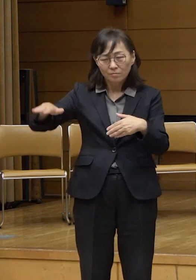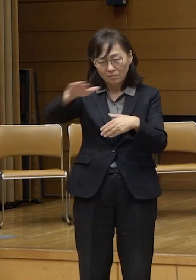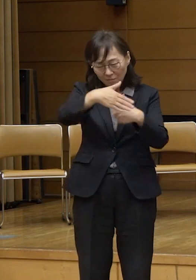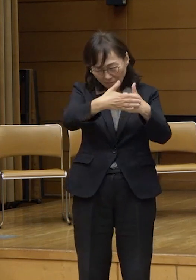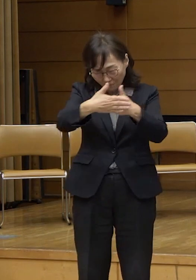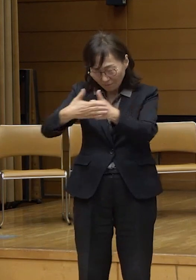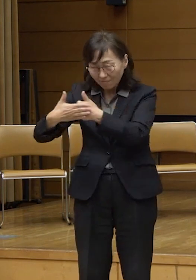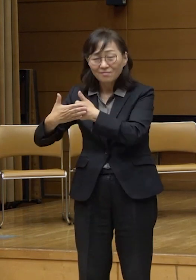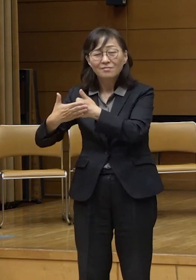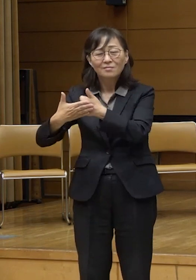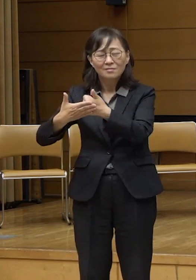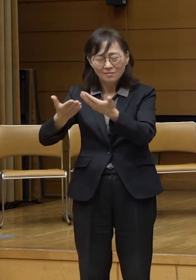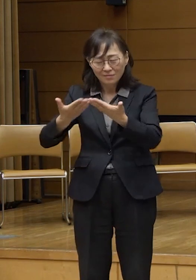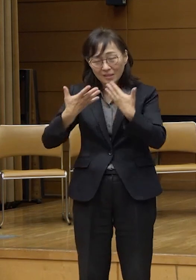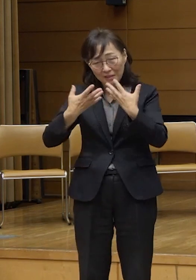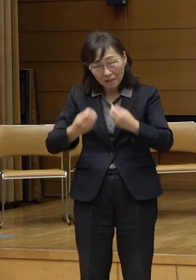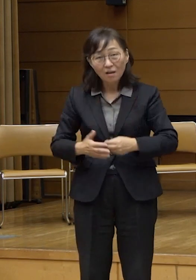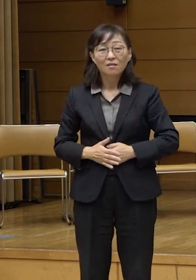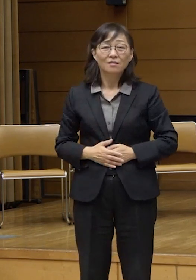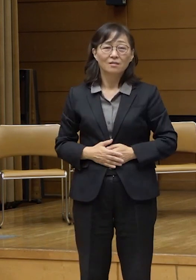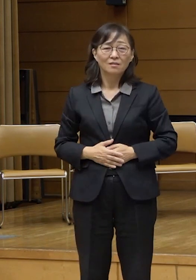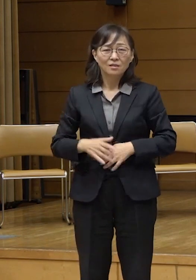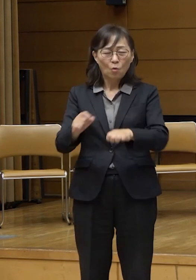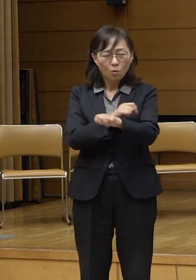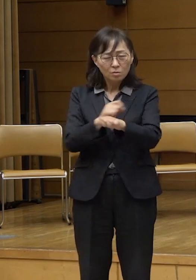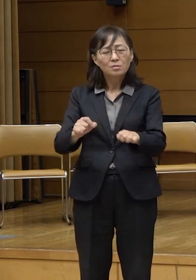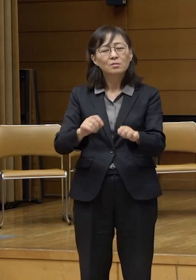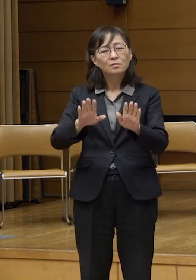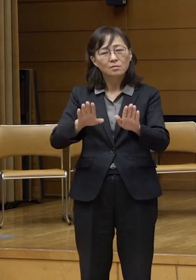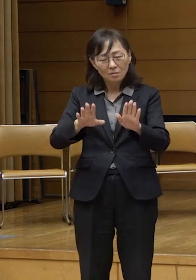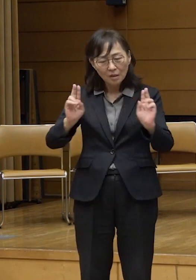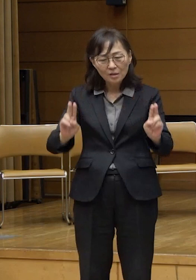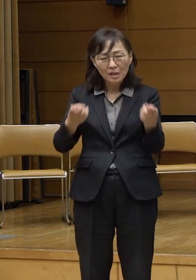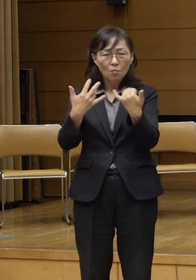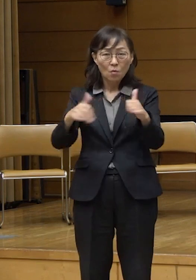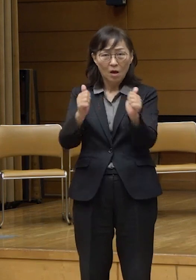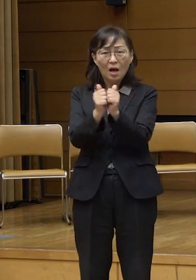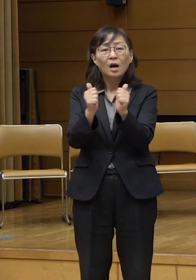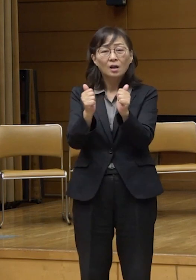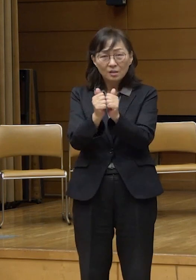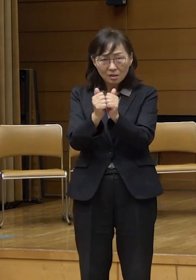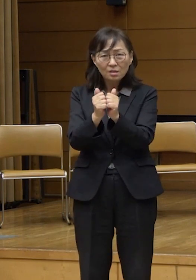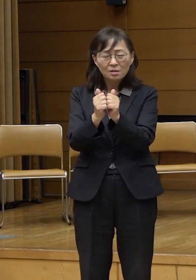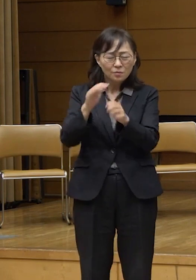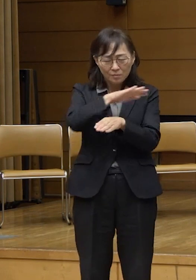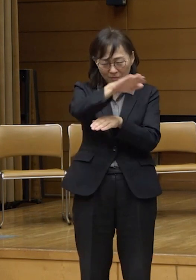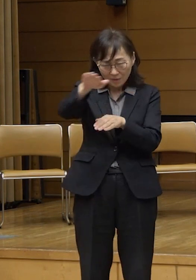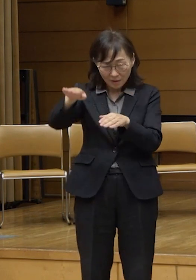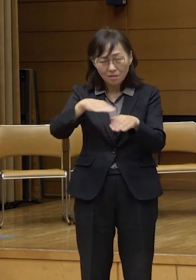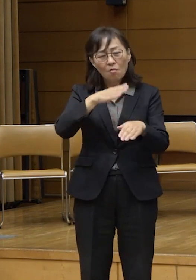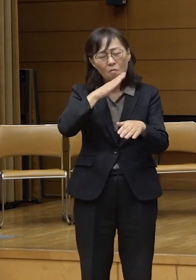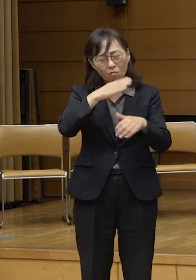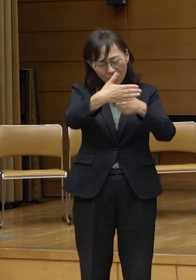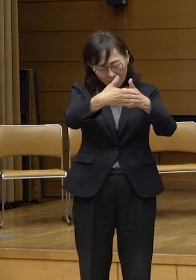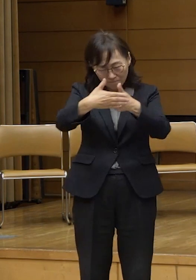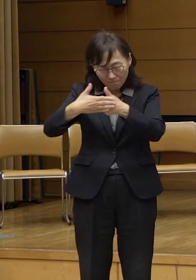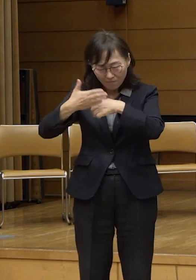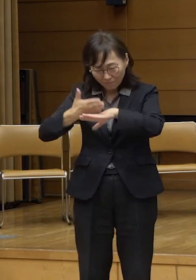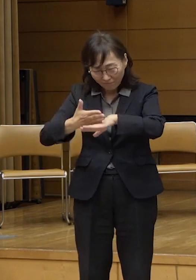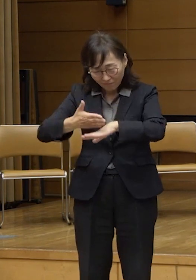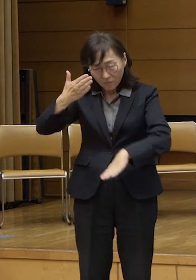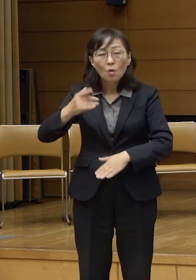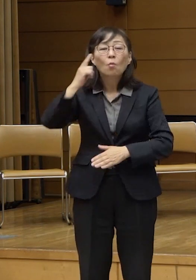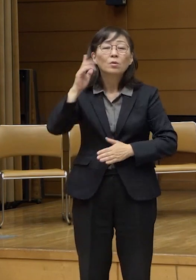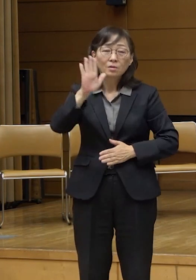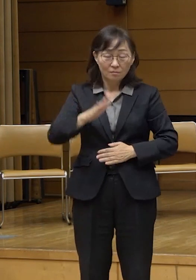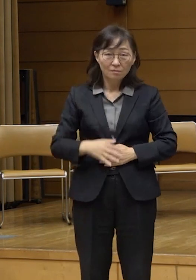ています。その中でも、この感染症の専門家会議につきましては、大変なお力をいただいたというのが正直なところです。で、